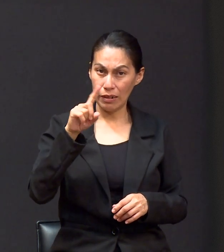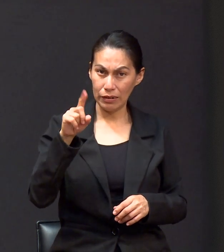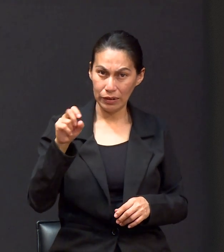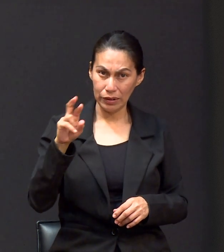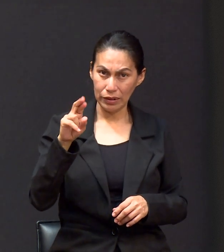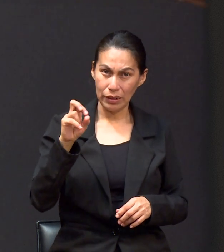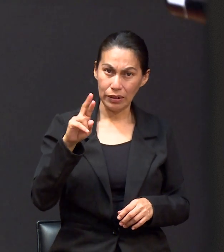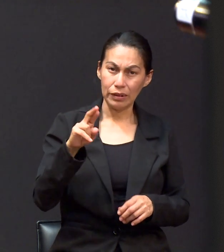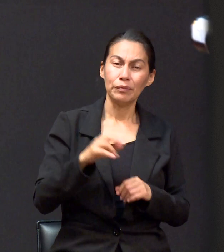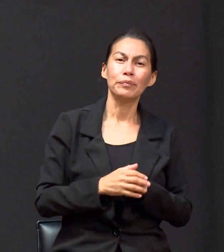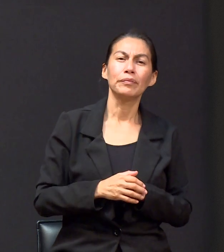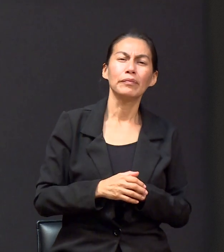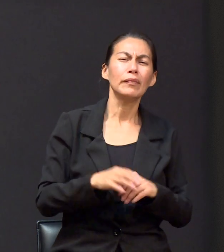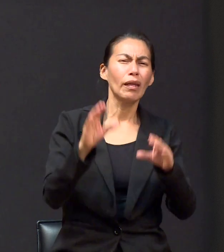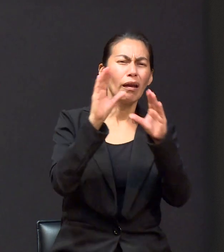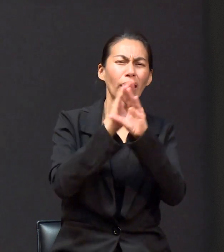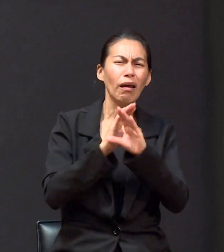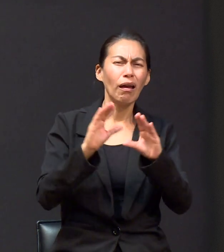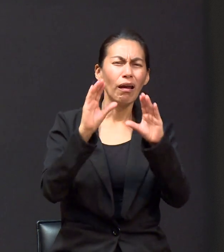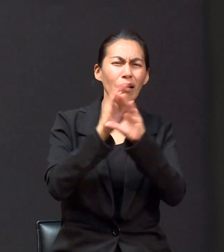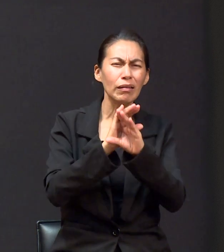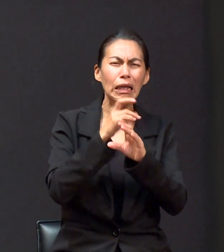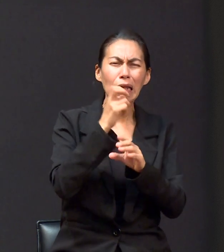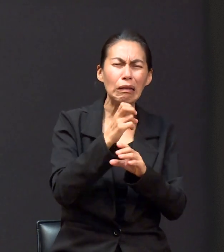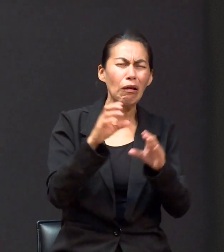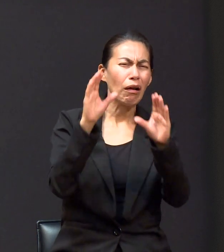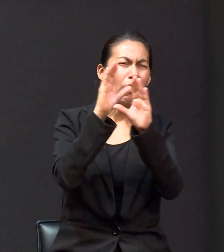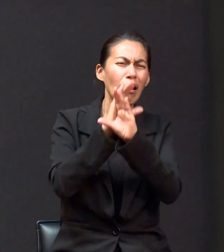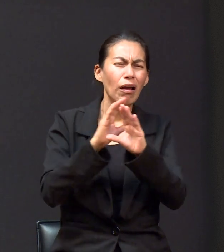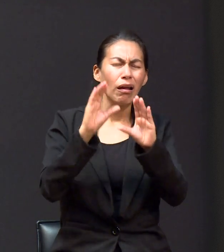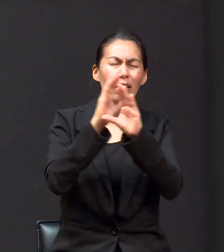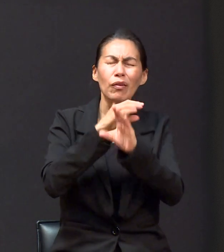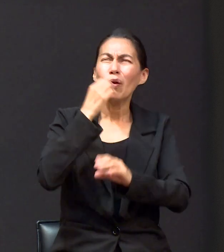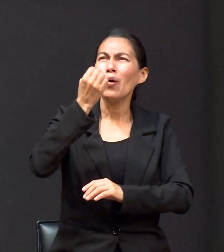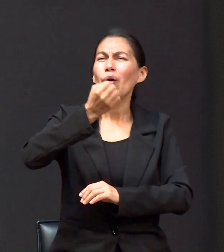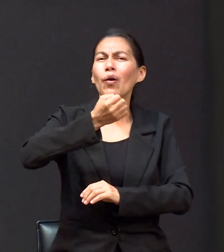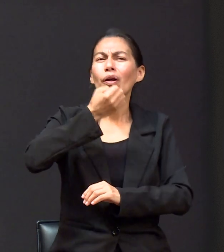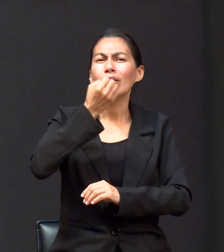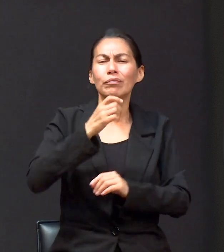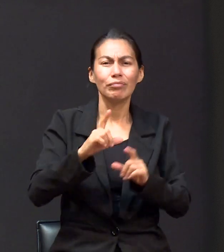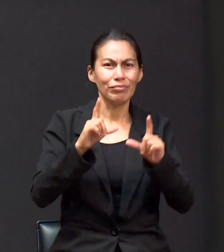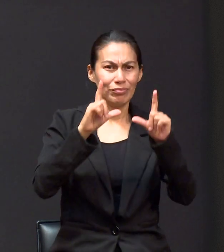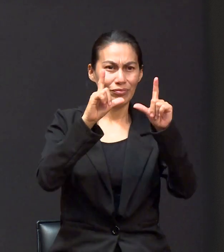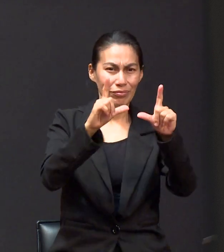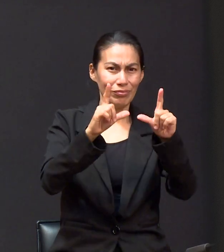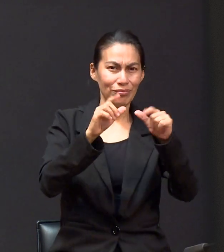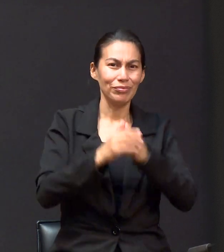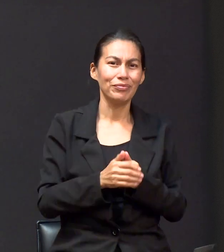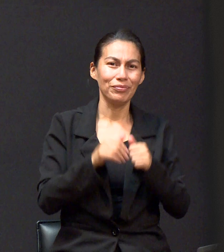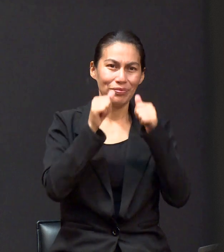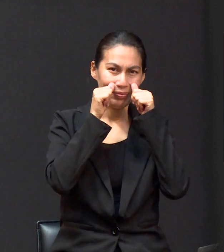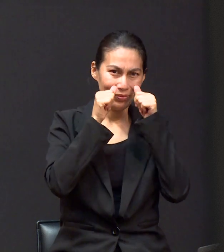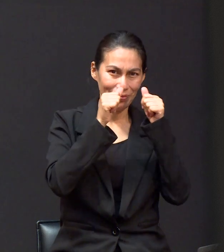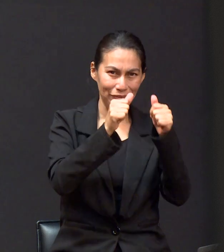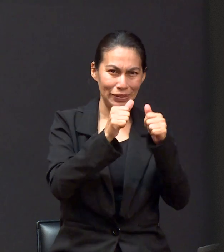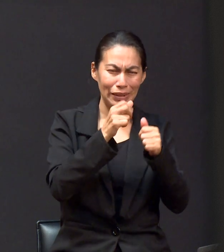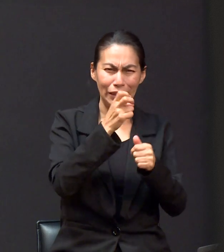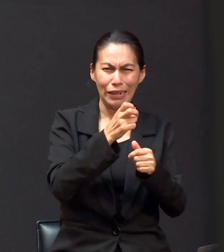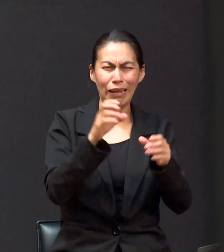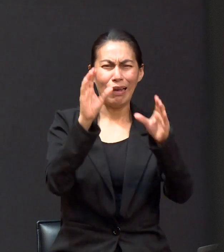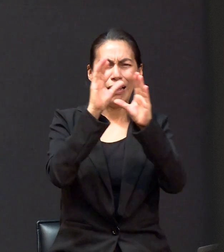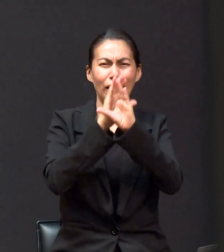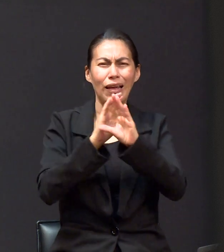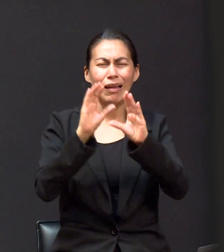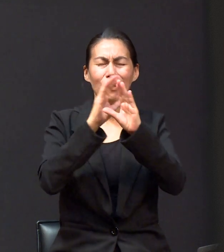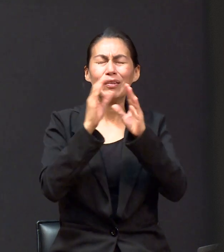porque más de un canto es también una oración. Vamos a escuchar esta melodía